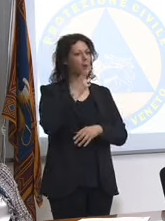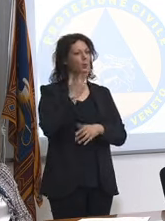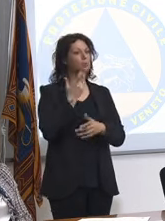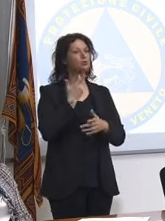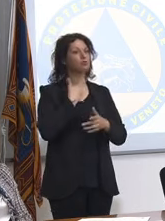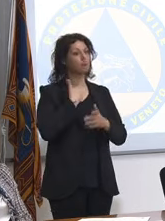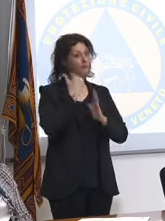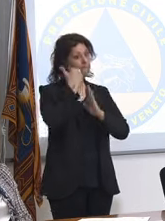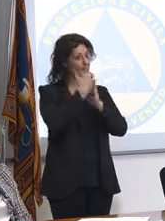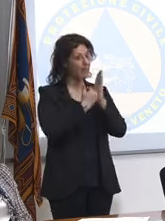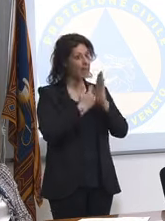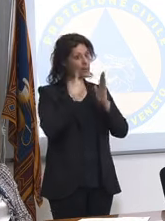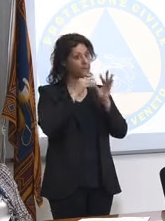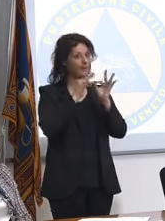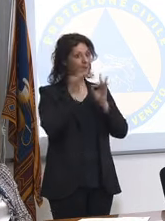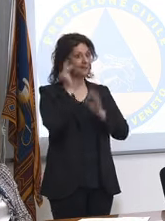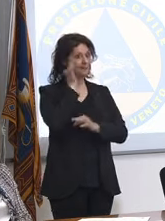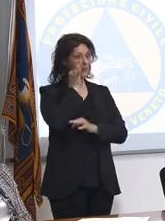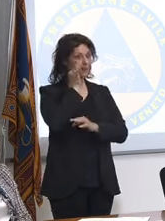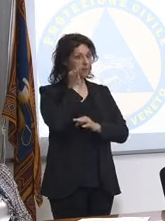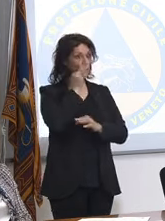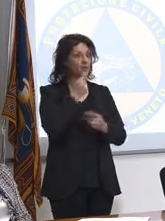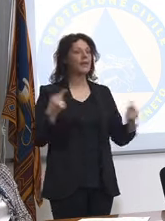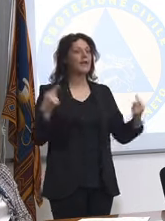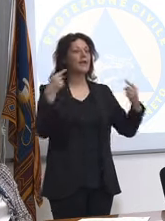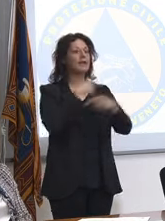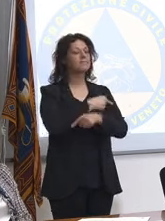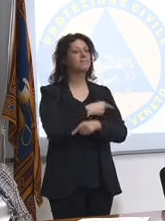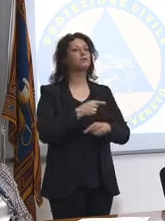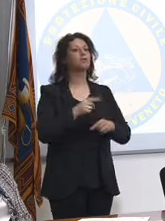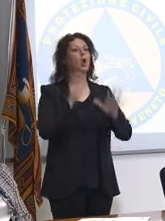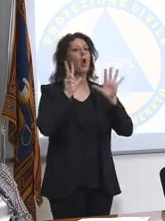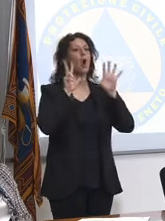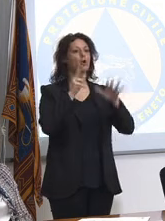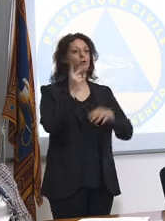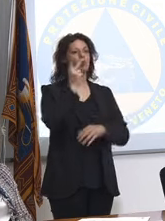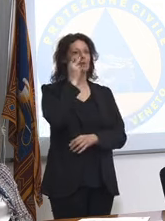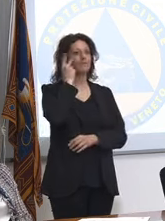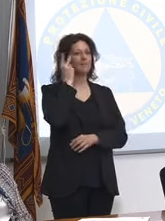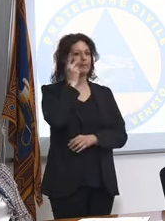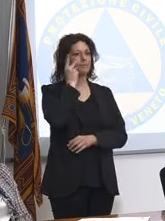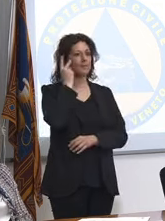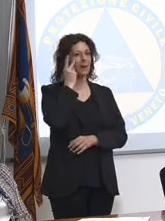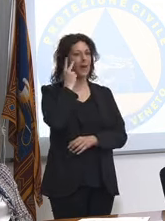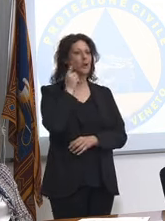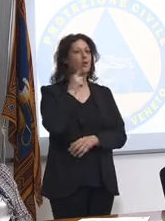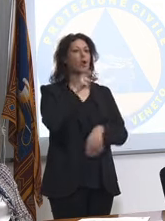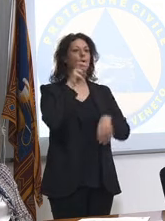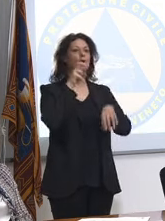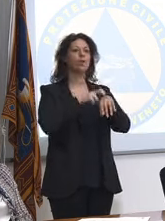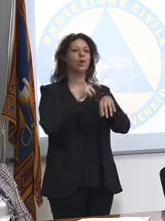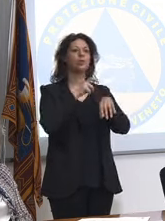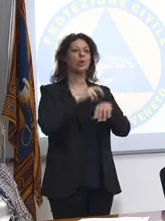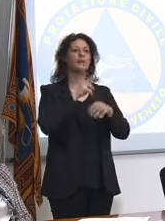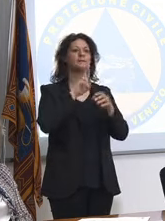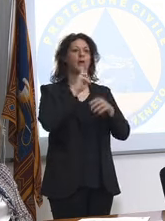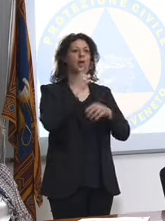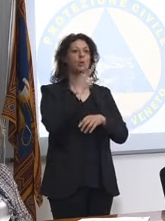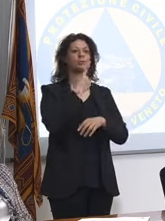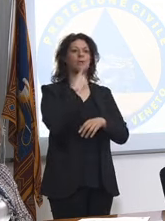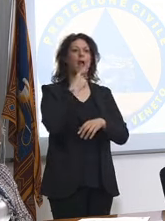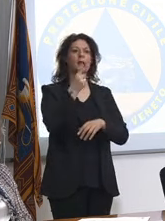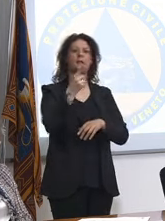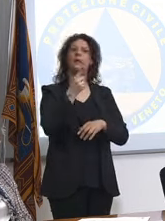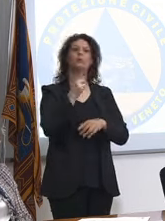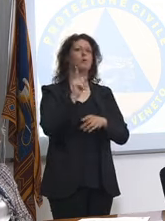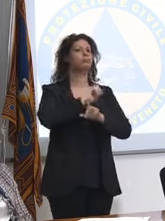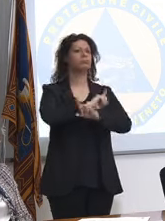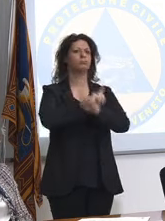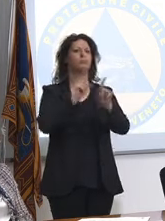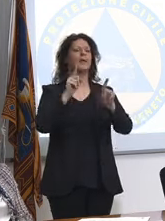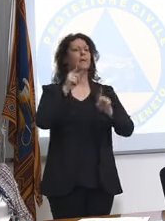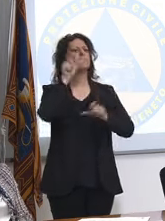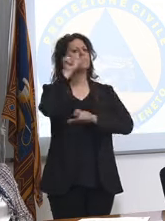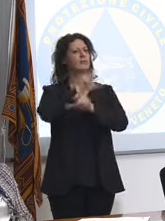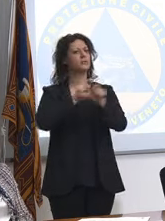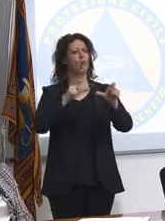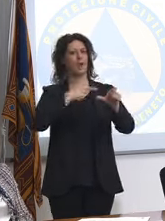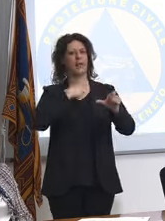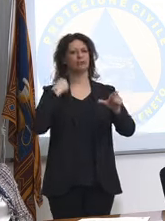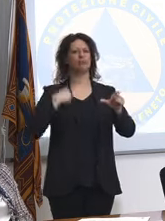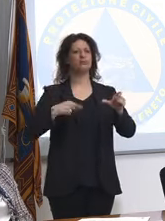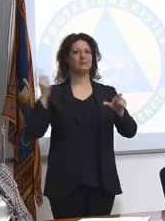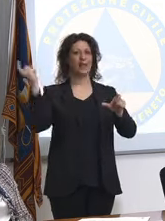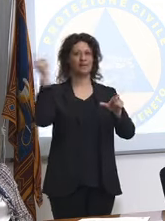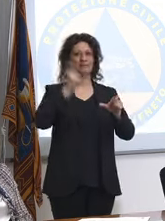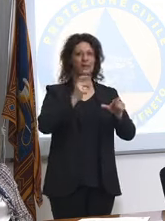suo ufficio mi ha intimato di non fare più i tamponi a chi tornava dalla Cina. Dire che aveva un piano, la dottoressa